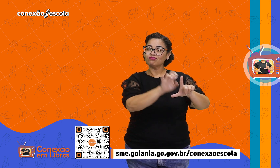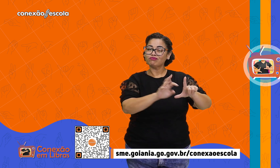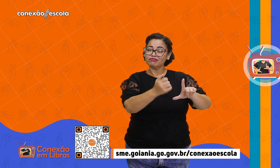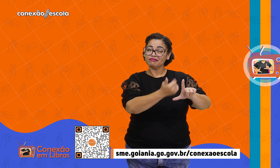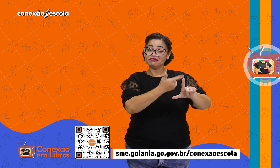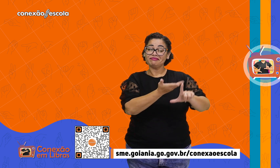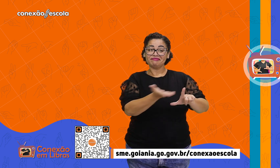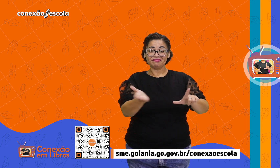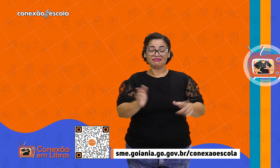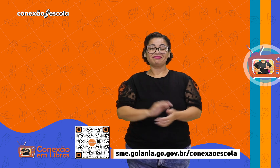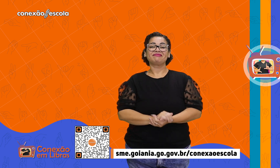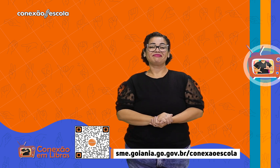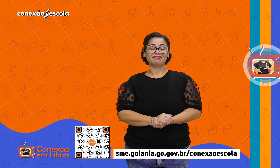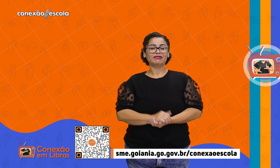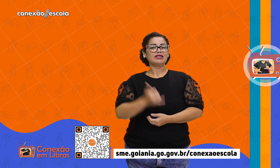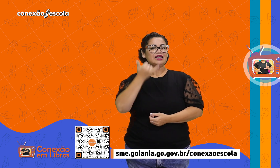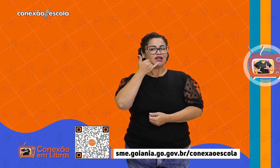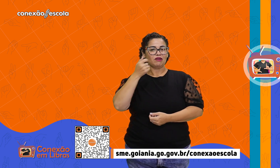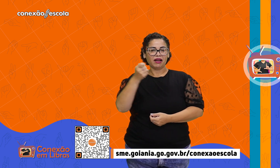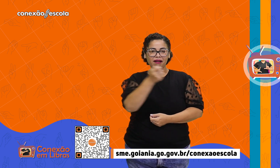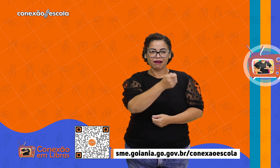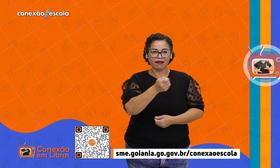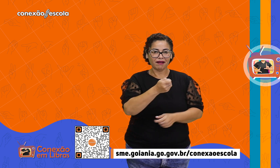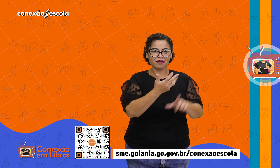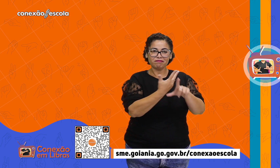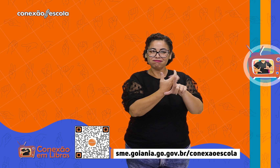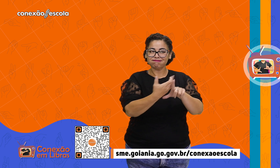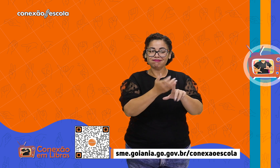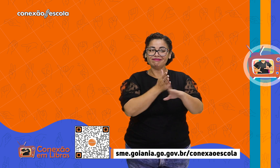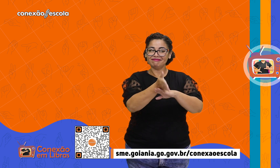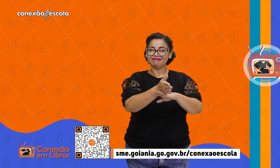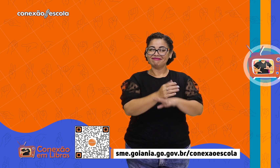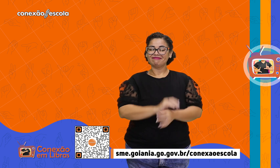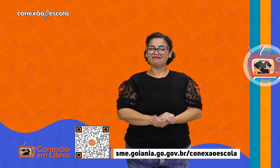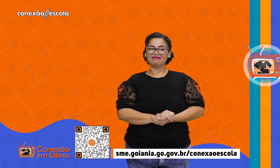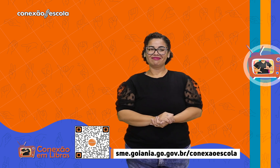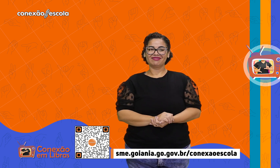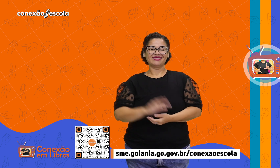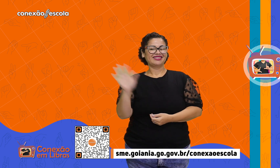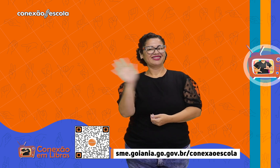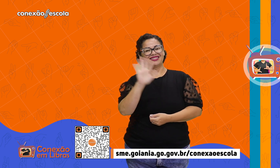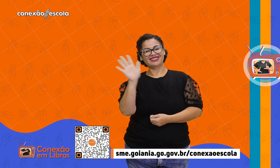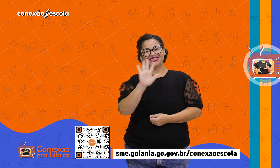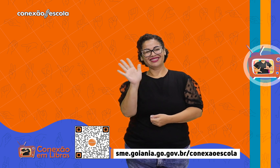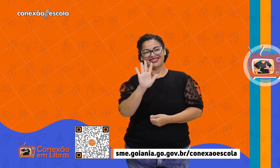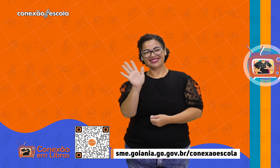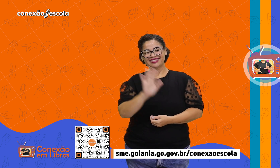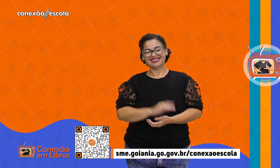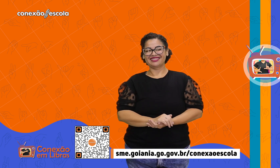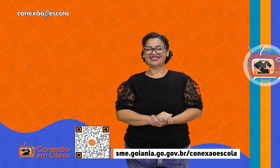e junto temos o QR Code. É só aproximar o celular e acessar. Até mais, pessoal!